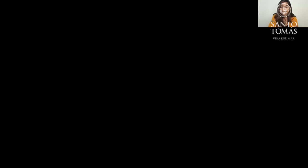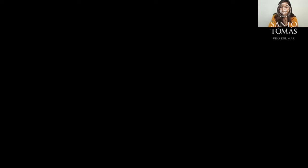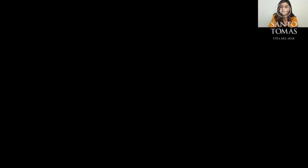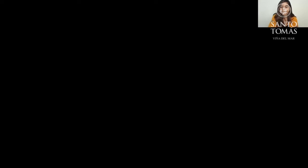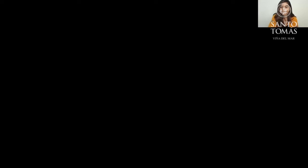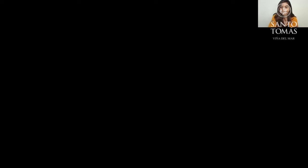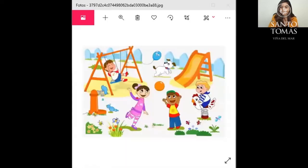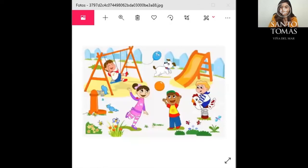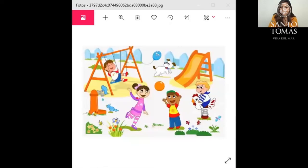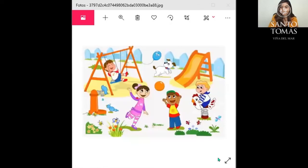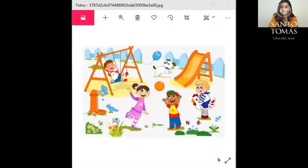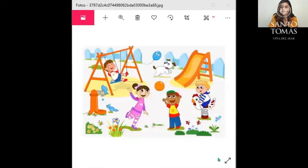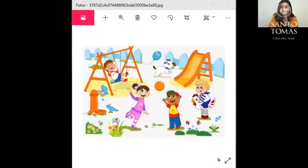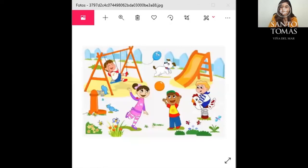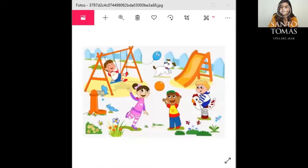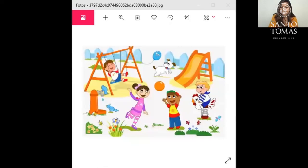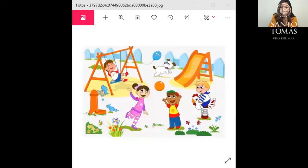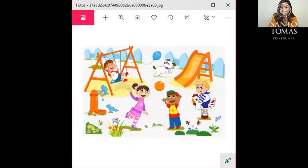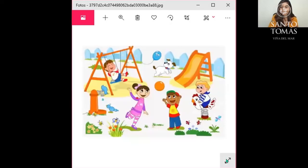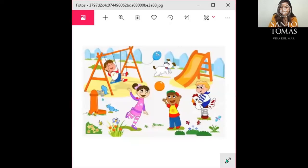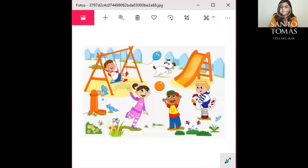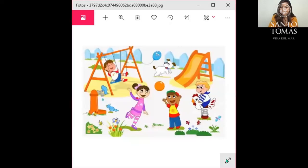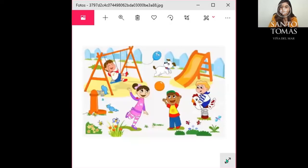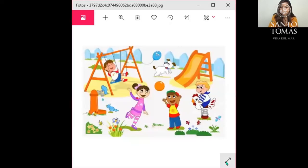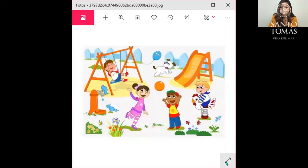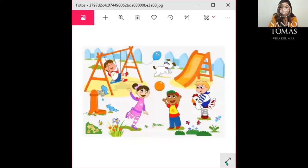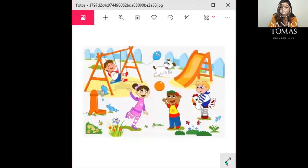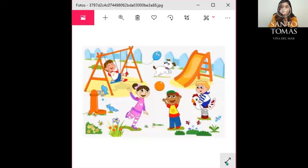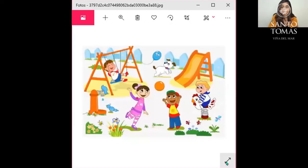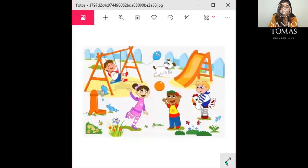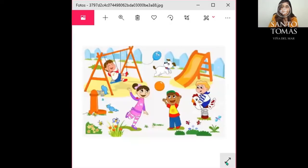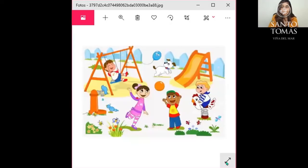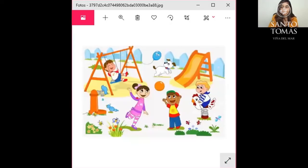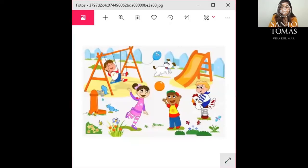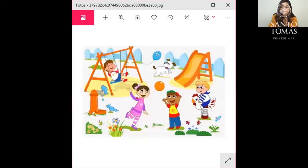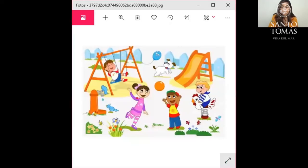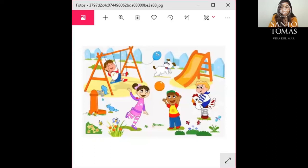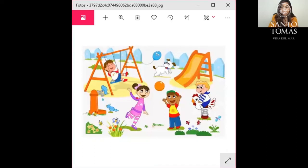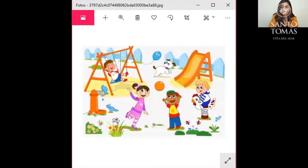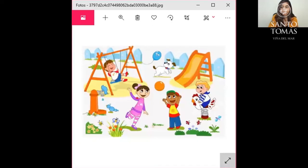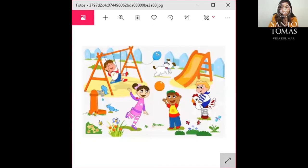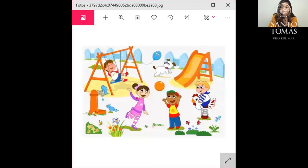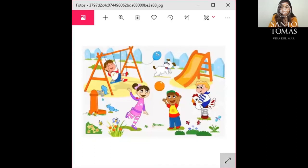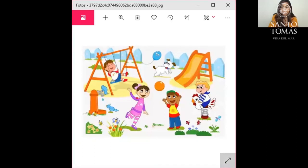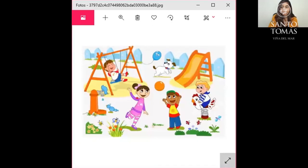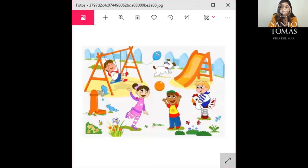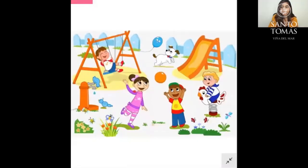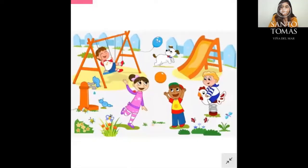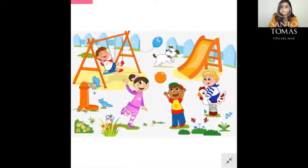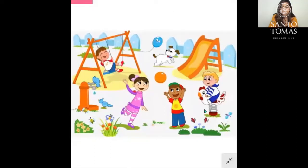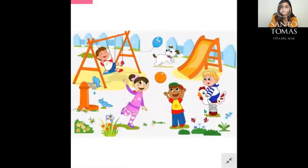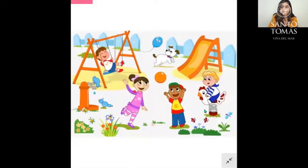¿Qué dije? A ver, ¿qué dije?